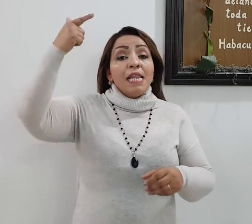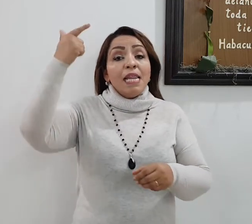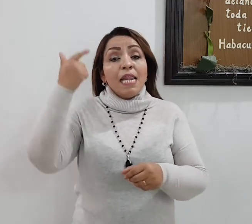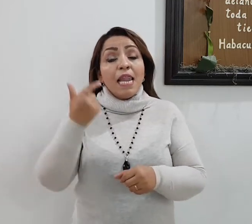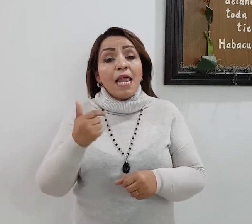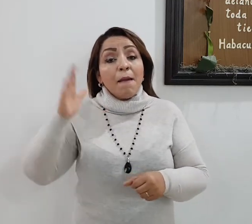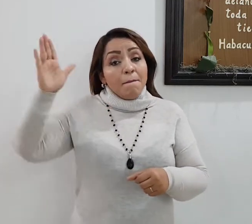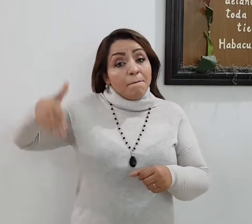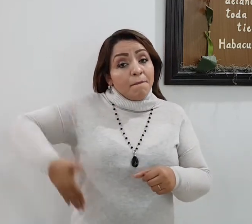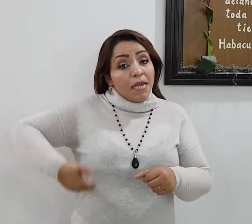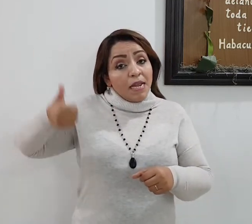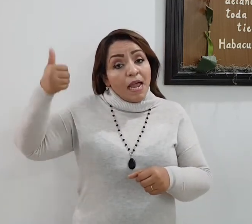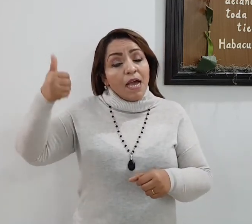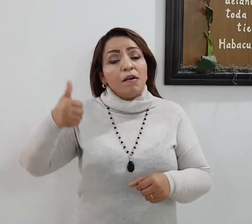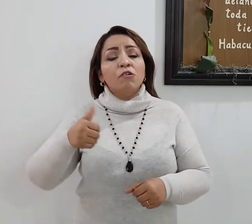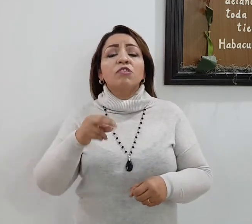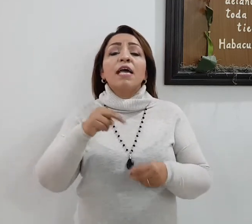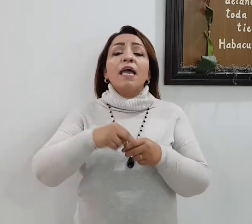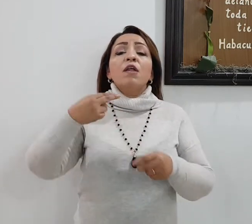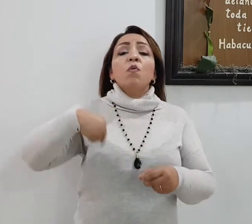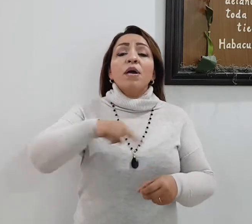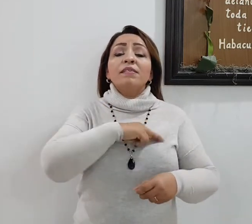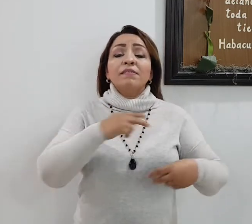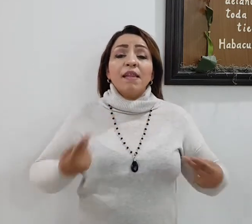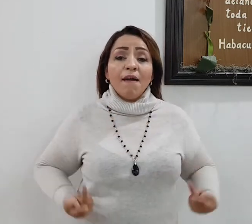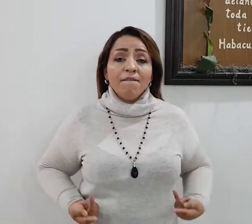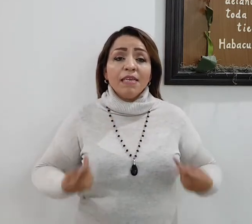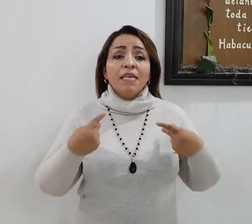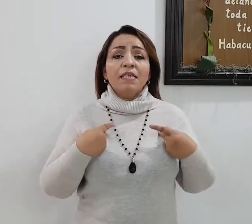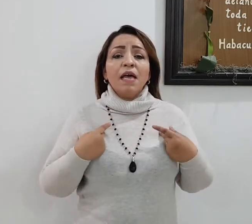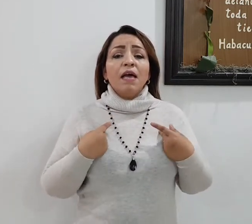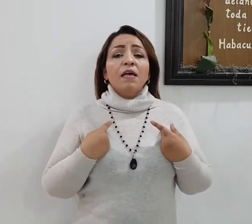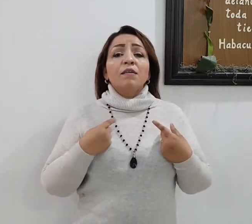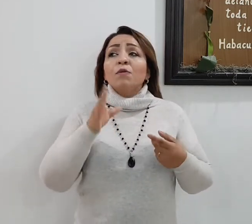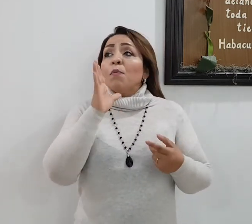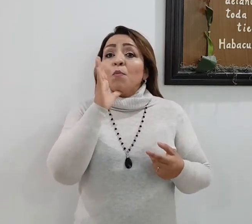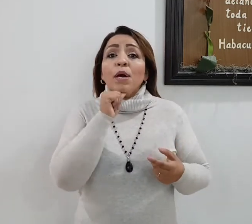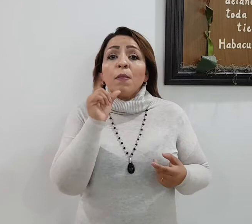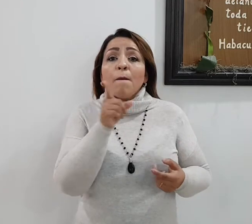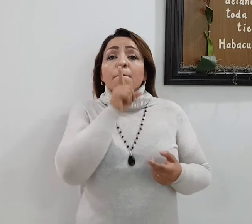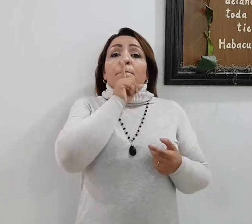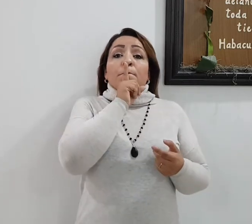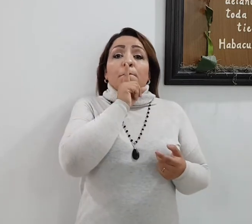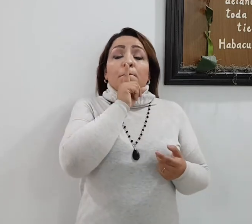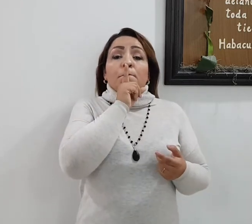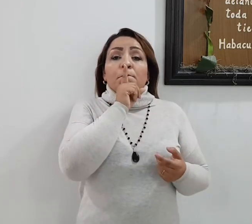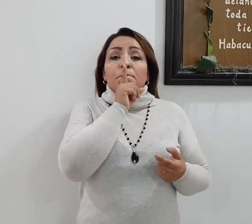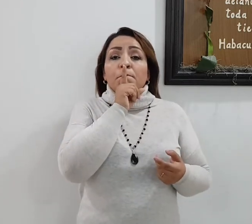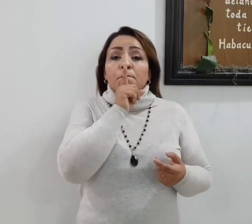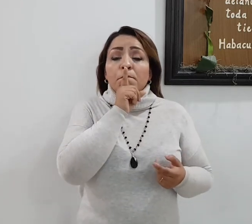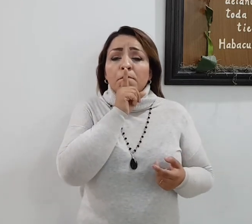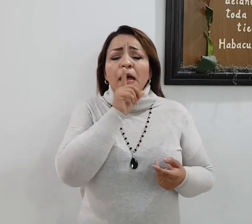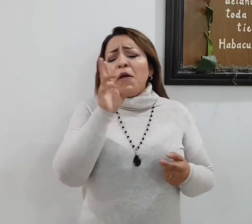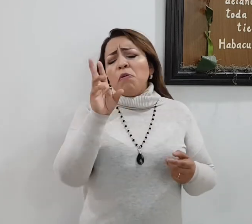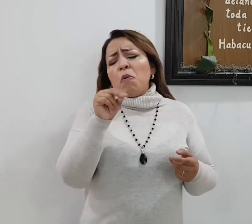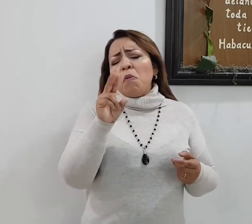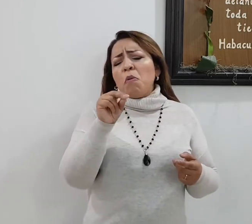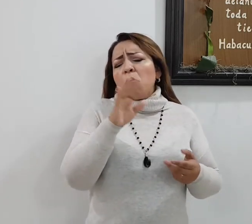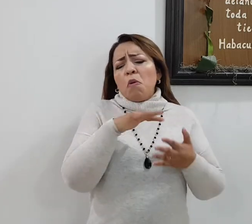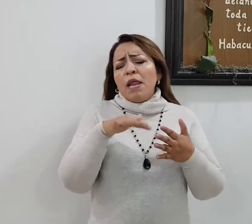hermano. No puedo dejar de hablar de esto y decir, no, pues si no quiere leer, no lea. Tiene que acercarse a la palabra del